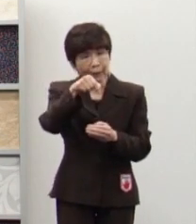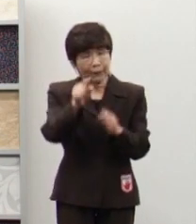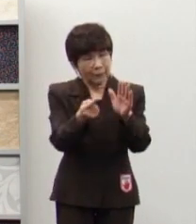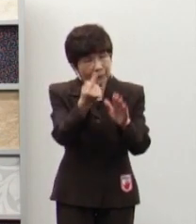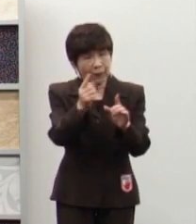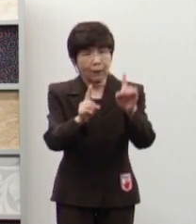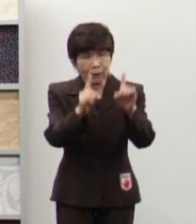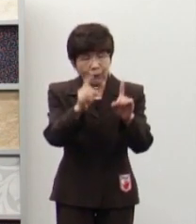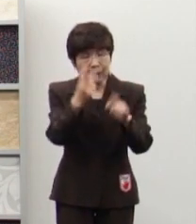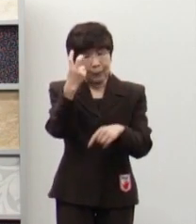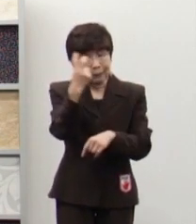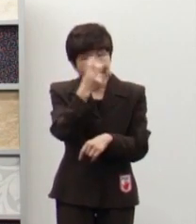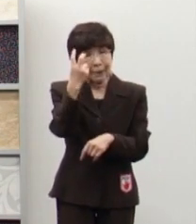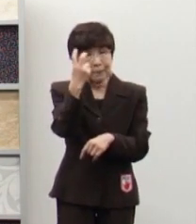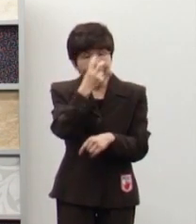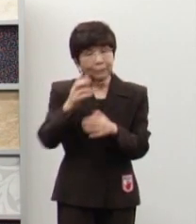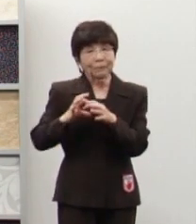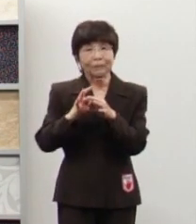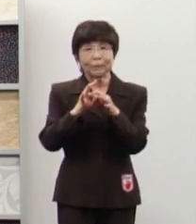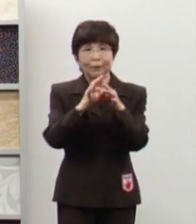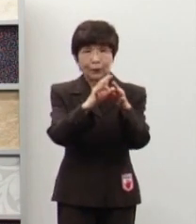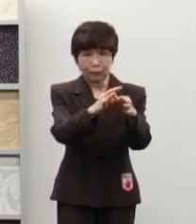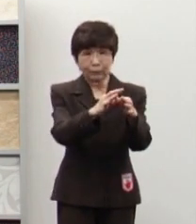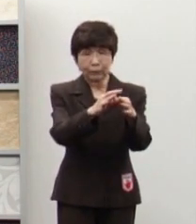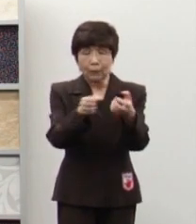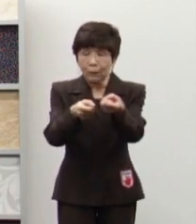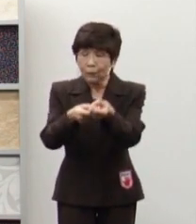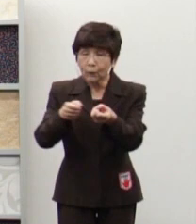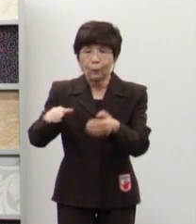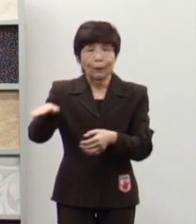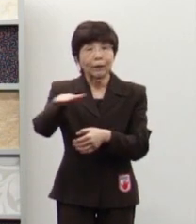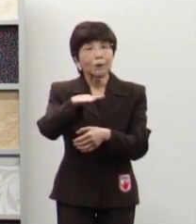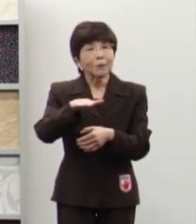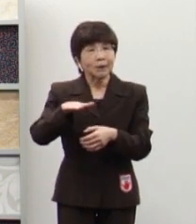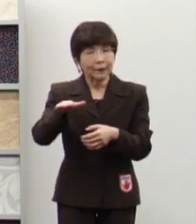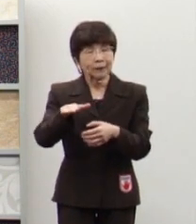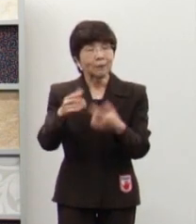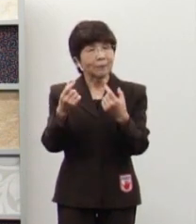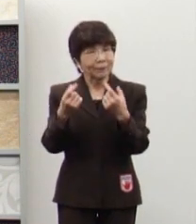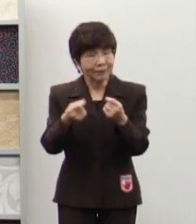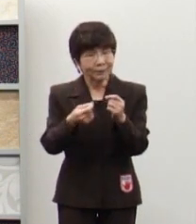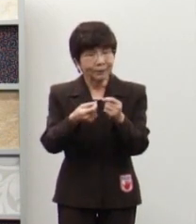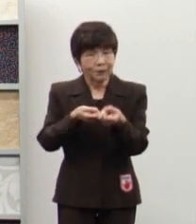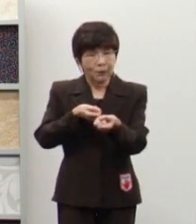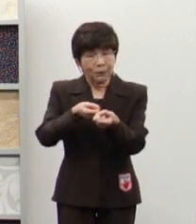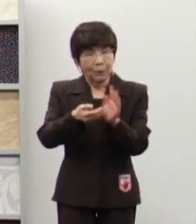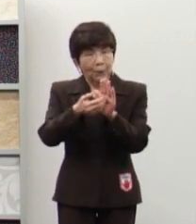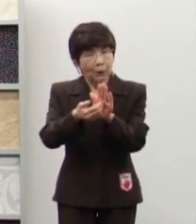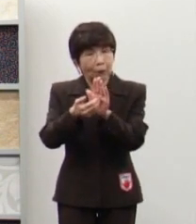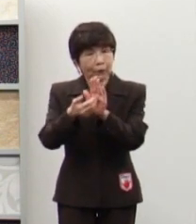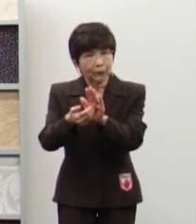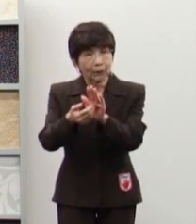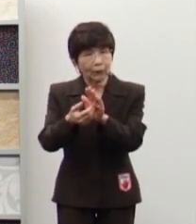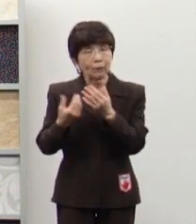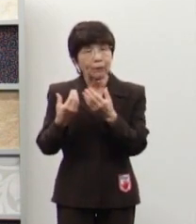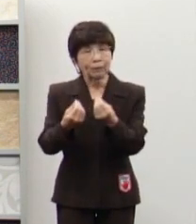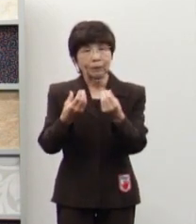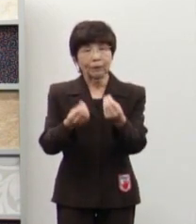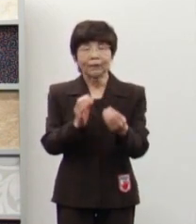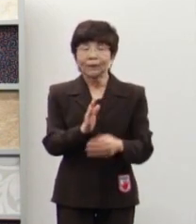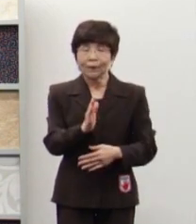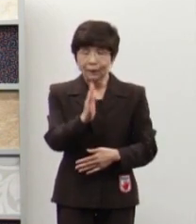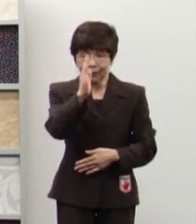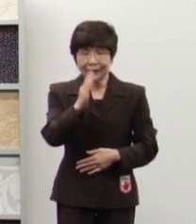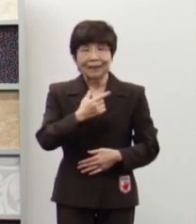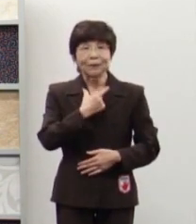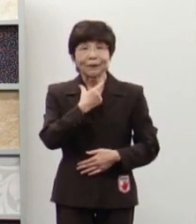ウォッチしていくこととし、また生産者の皆様におかれましても引き続き防除の徹底というものをお願いしたいと思